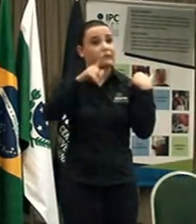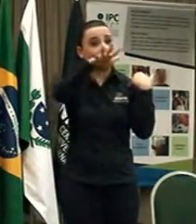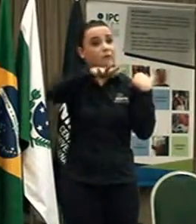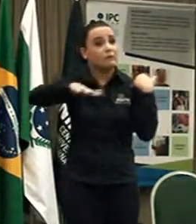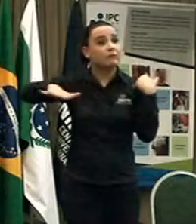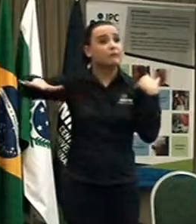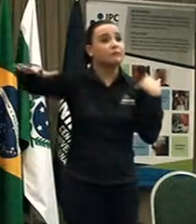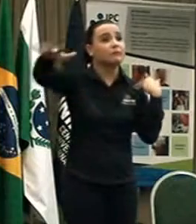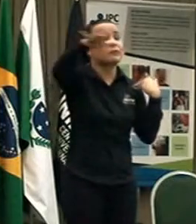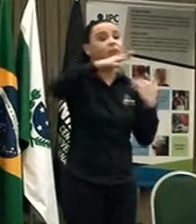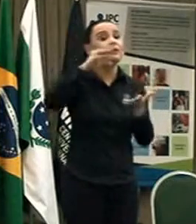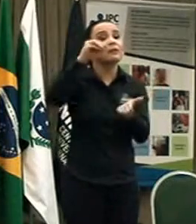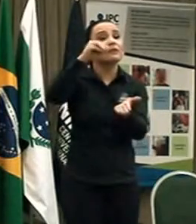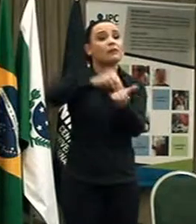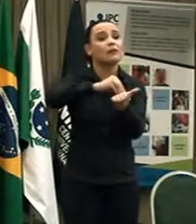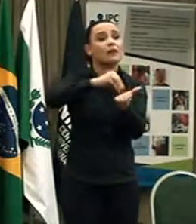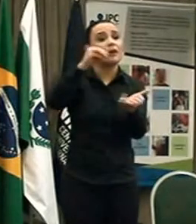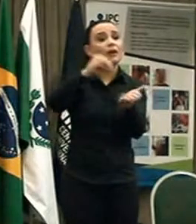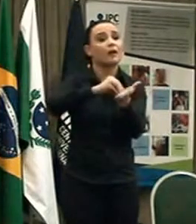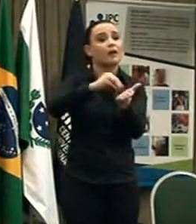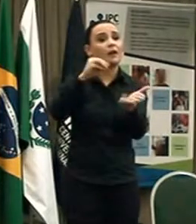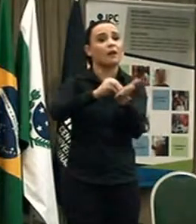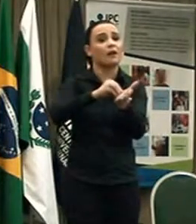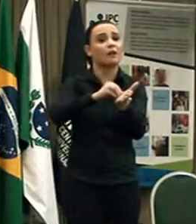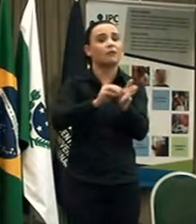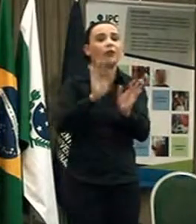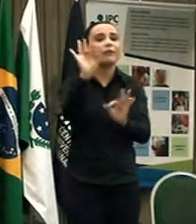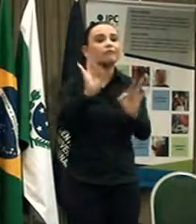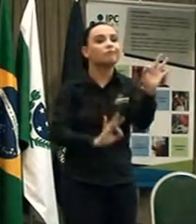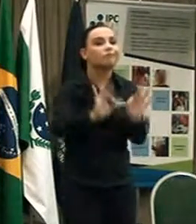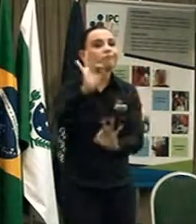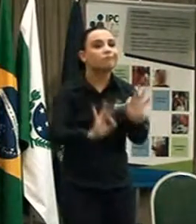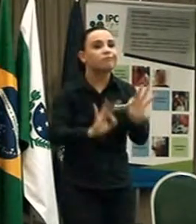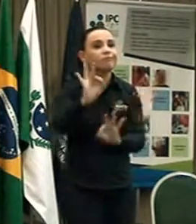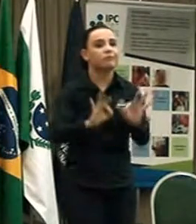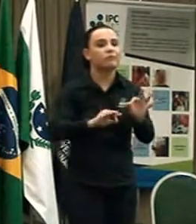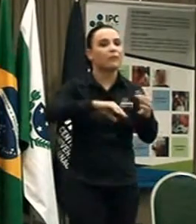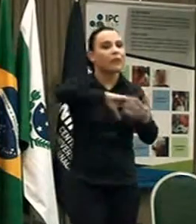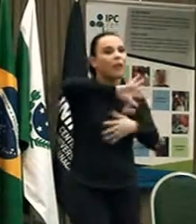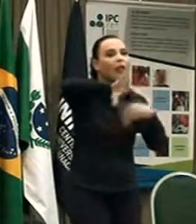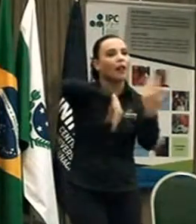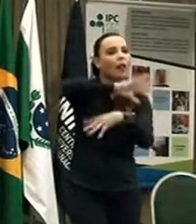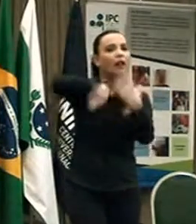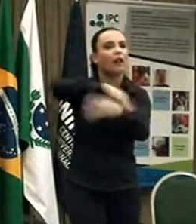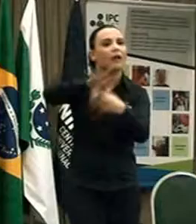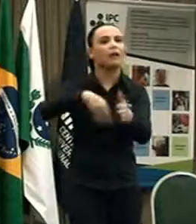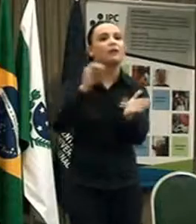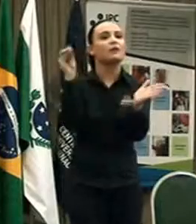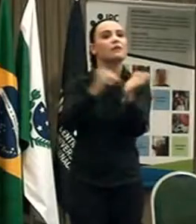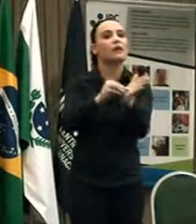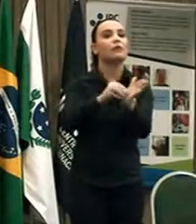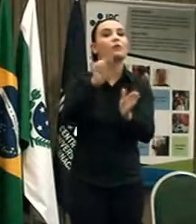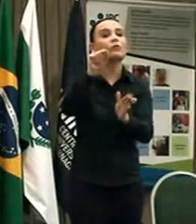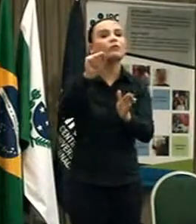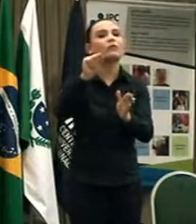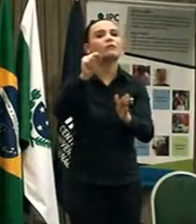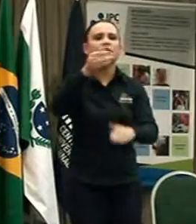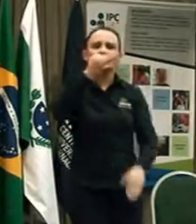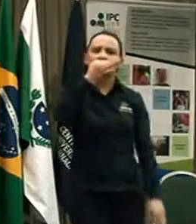de falta em que nos encontramos. Nós não exercemos a nossa cidadania, nós